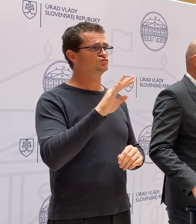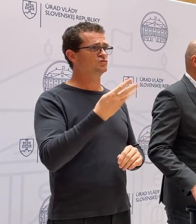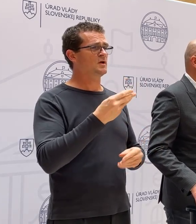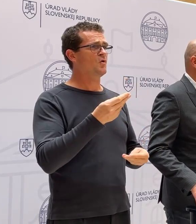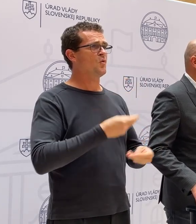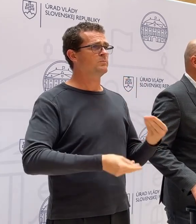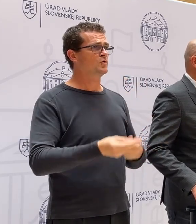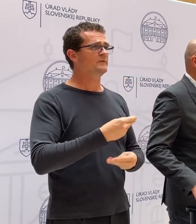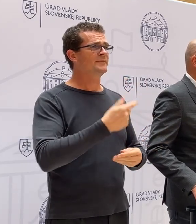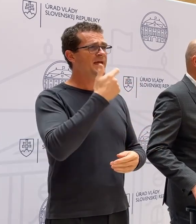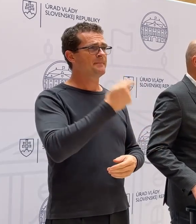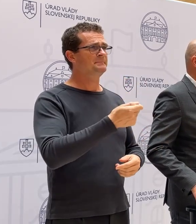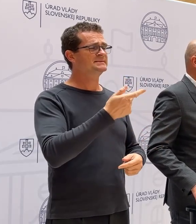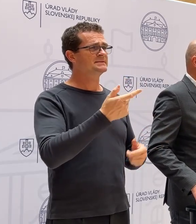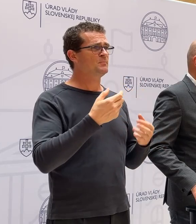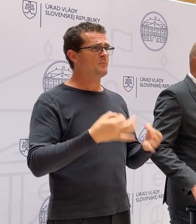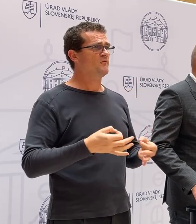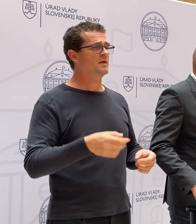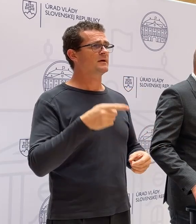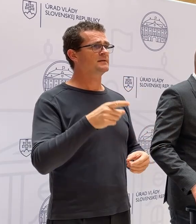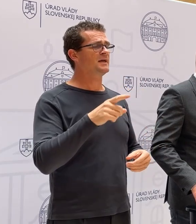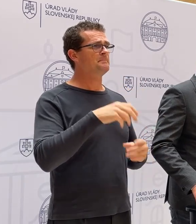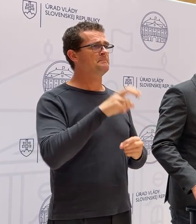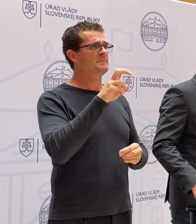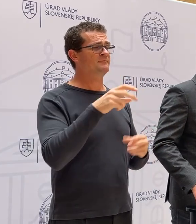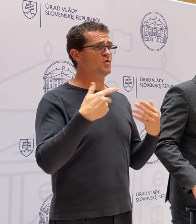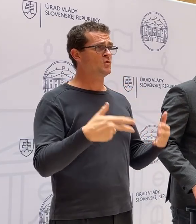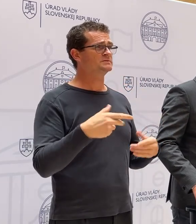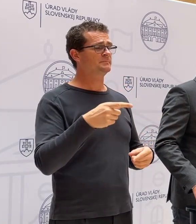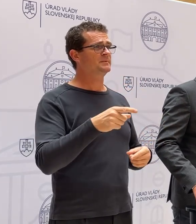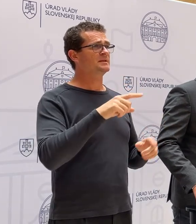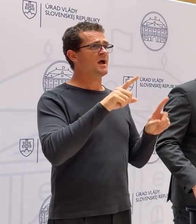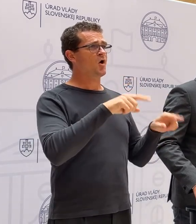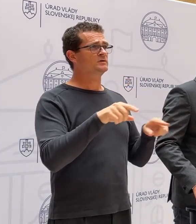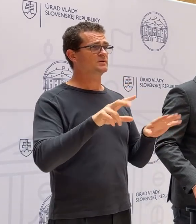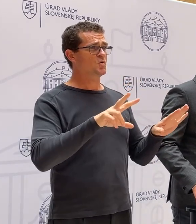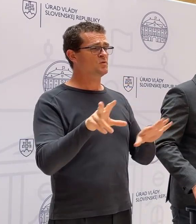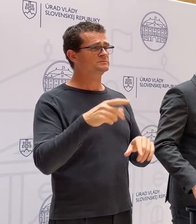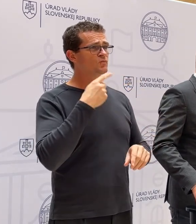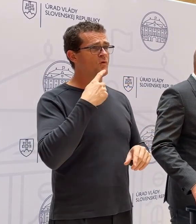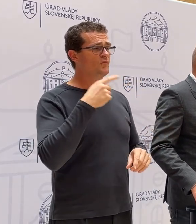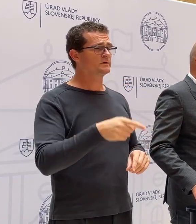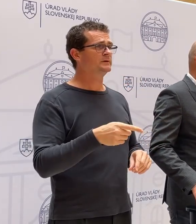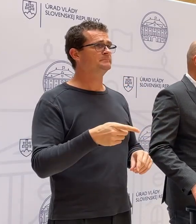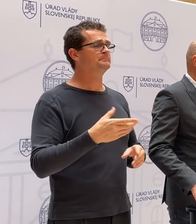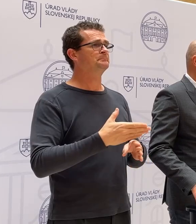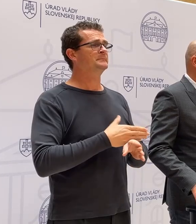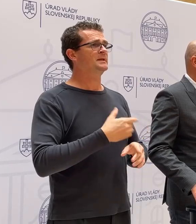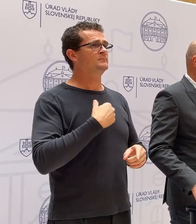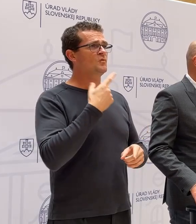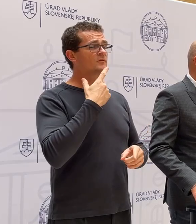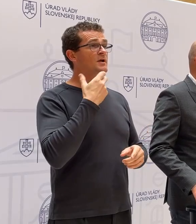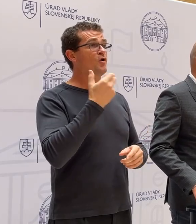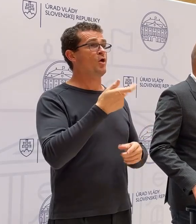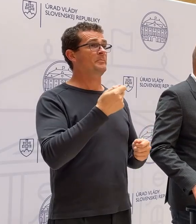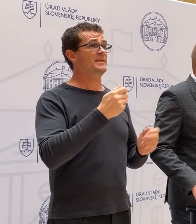414 o obchodovaní s emisnými povolenkami a tam je v paragrafe 18 odsek 8, ktorý hovorí, predtým sa hovorí o tom, že